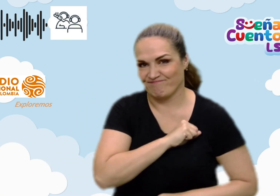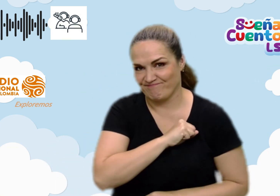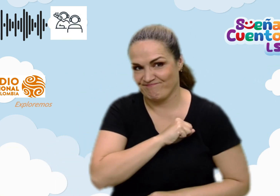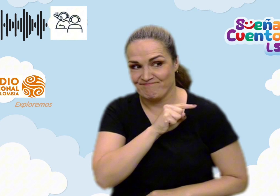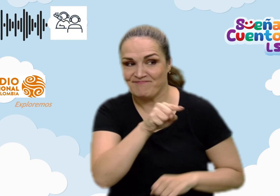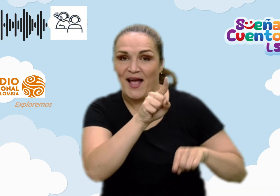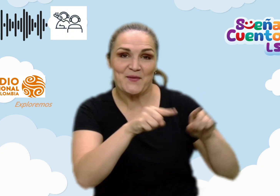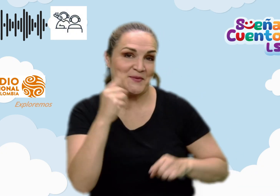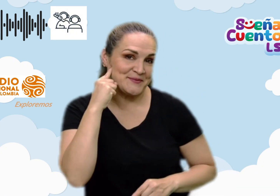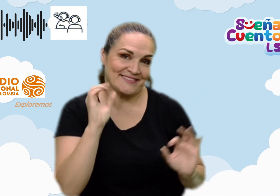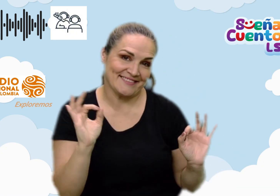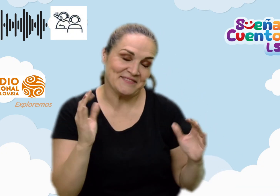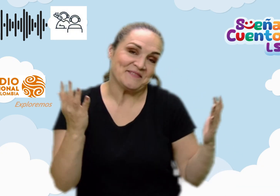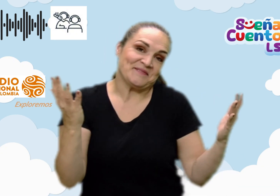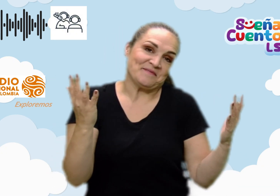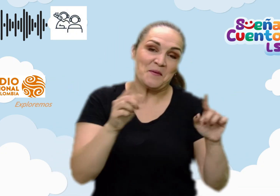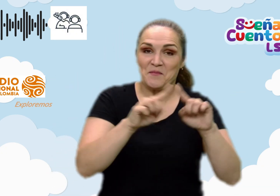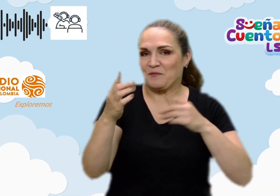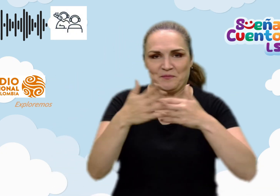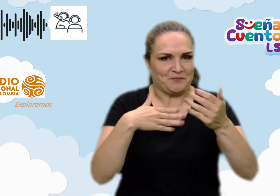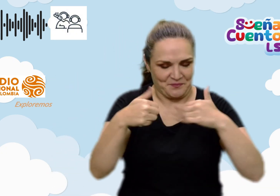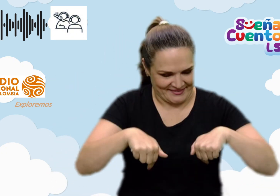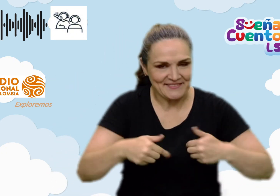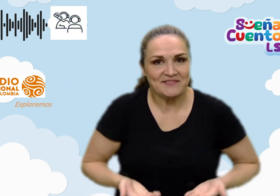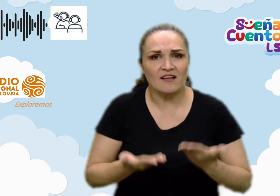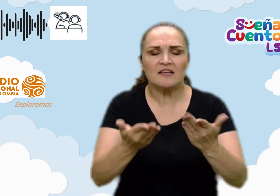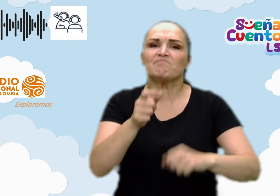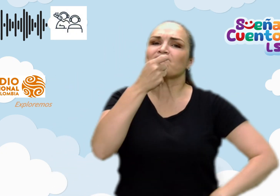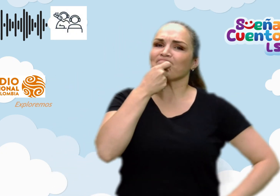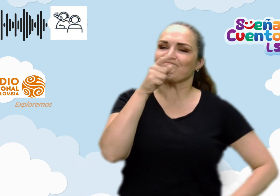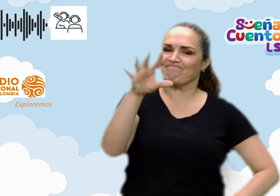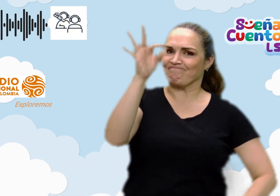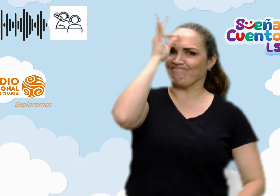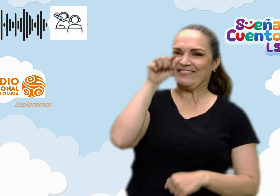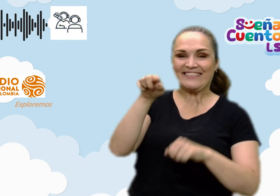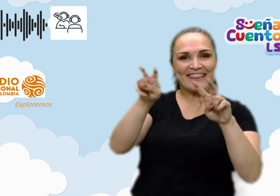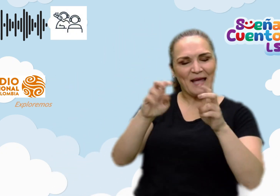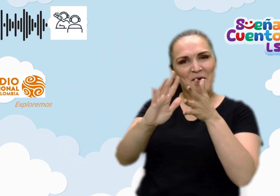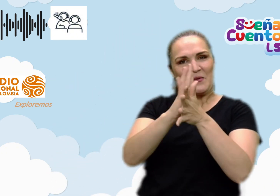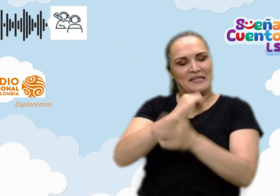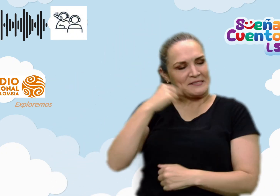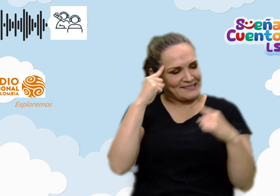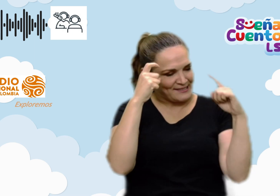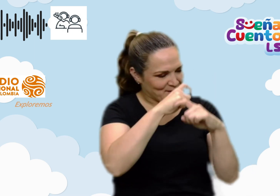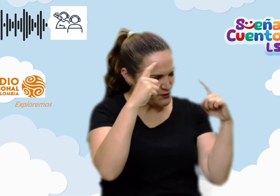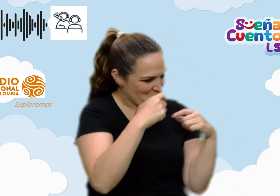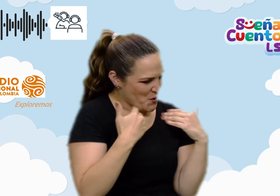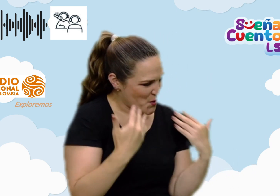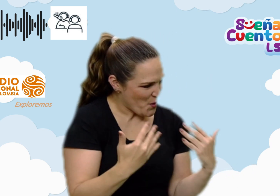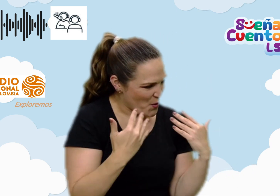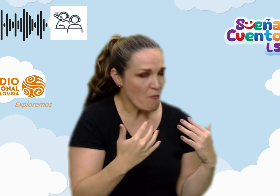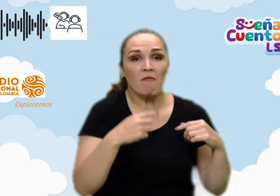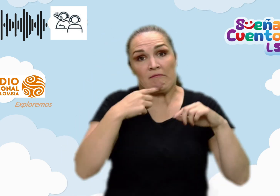estén escuchando. Lástima, pues, los que no nos estén escuchando, pero bueno, aquí estamos. Eso es algo que usted lo